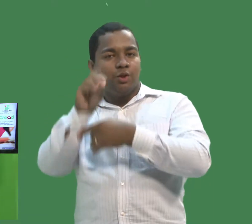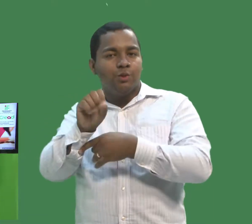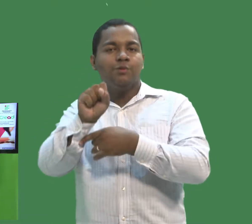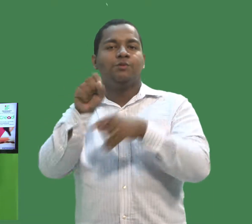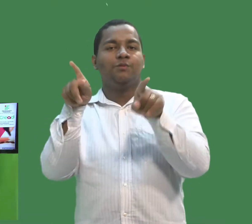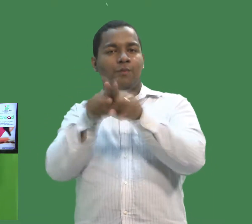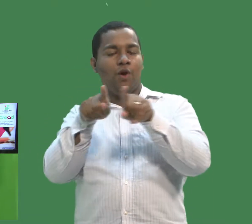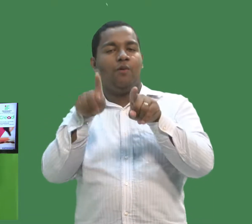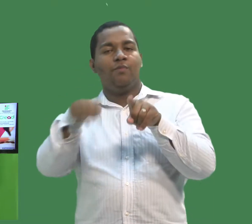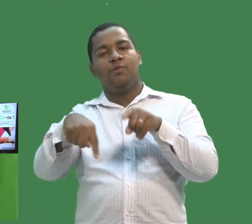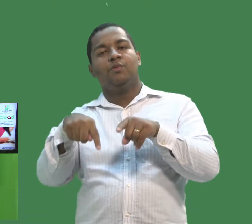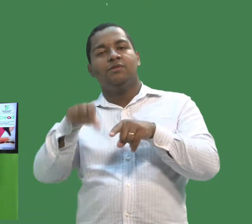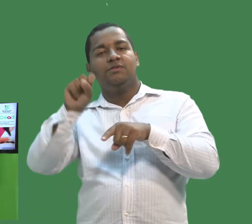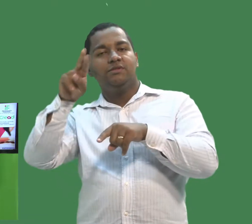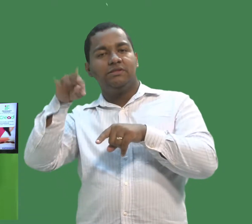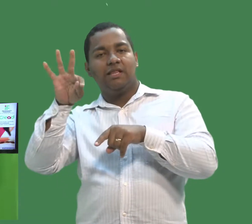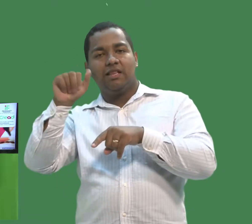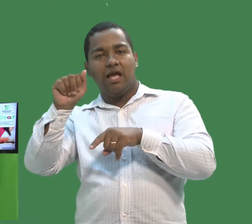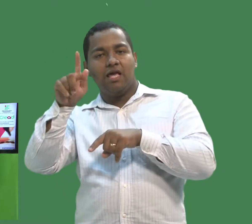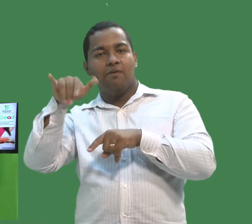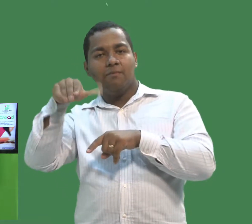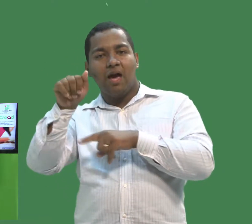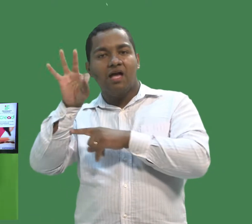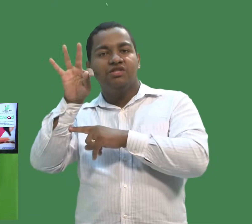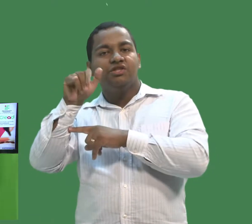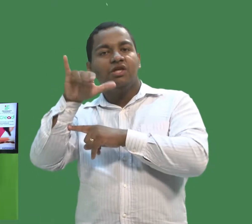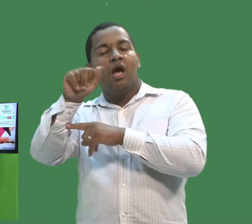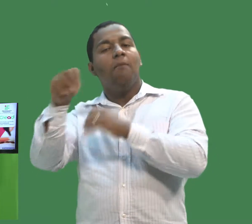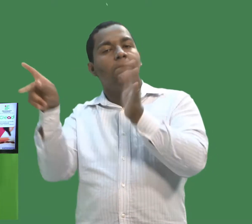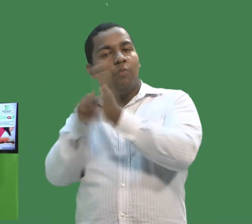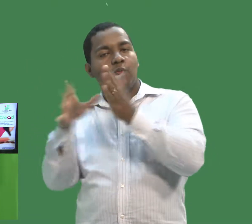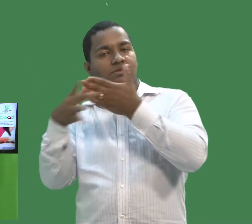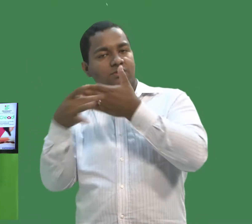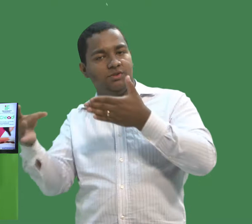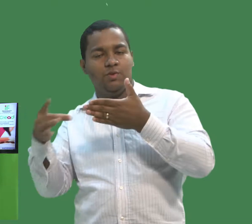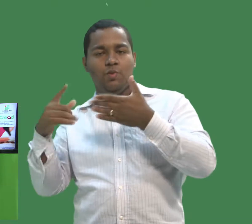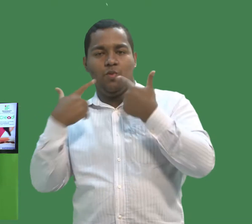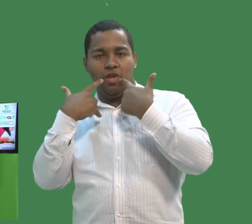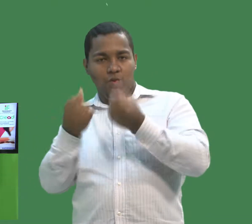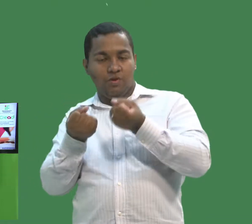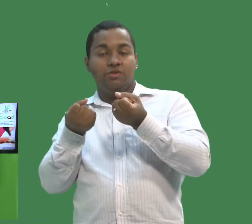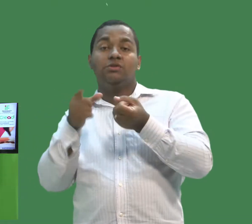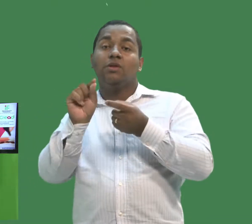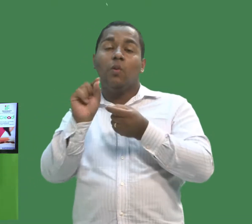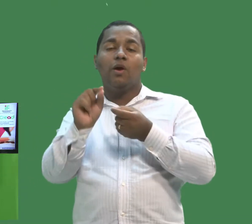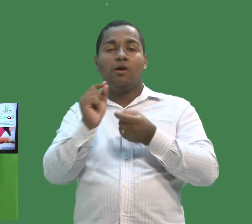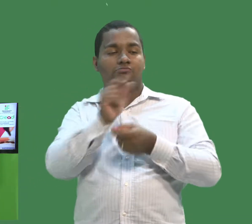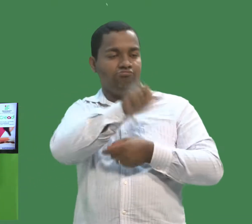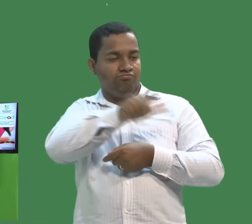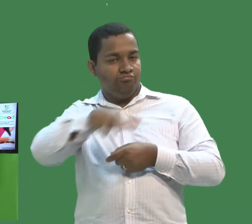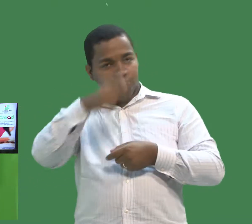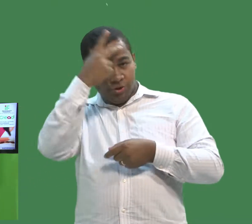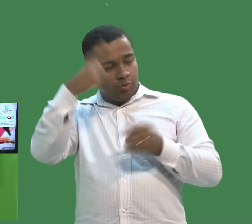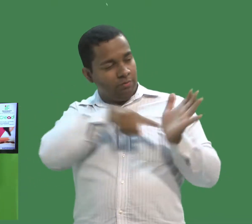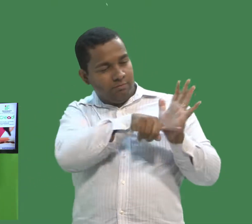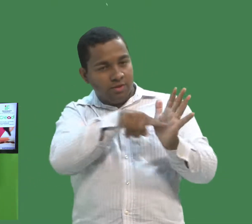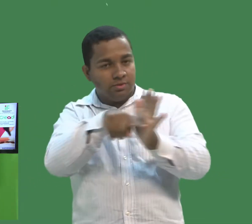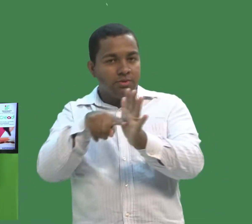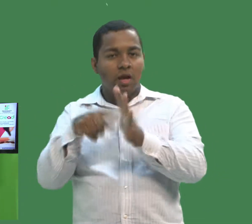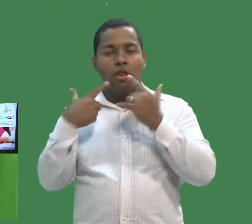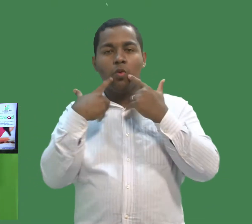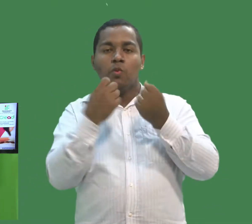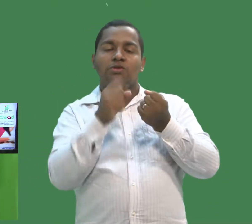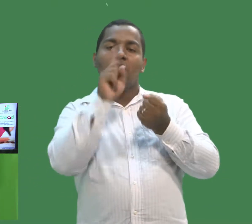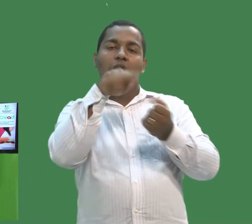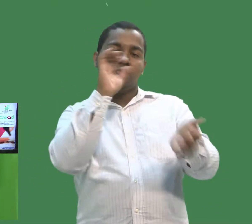e sintagmática, quer dizer, linearidade do signo linguístico. Os linguistas se empenham na descrição formal